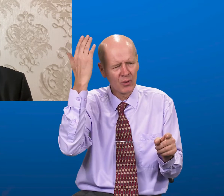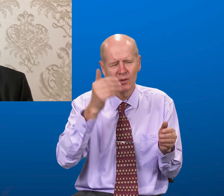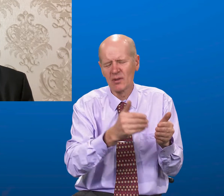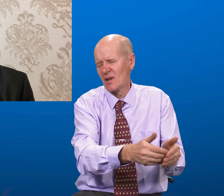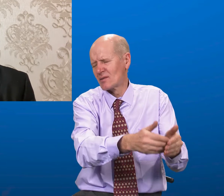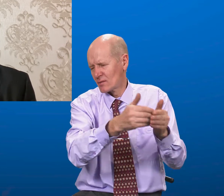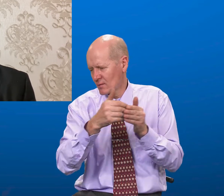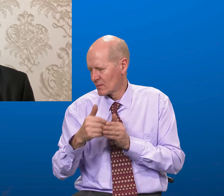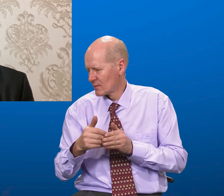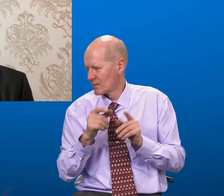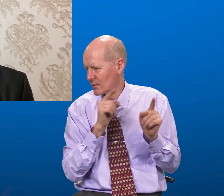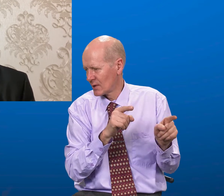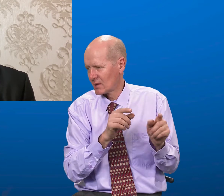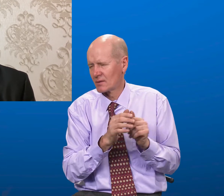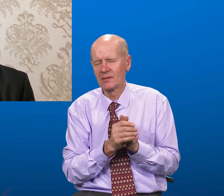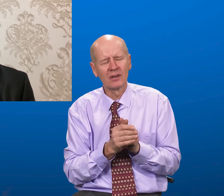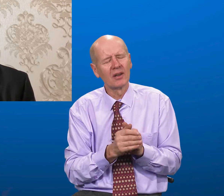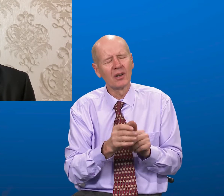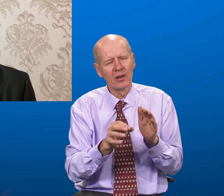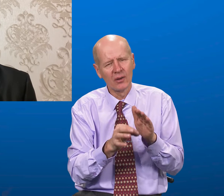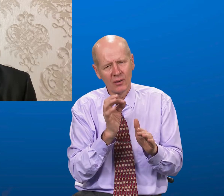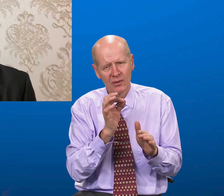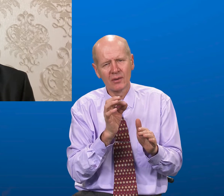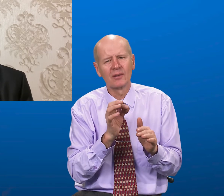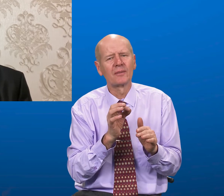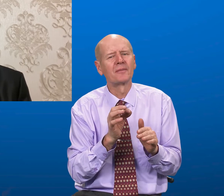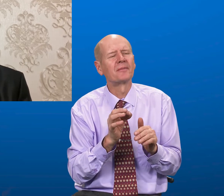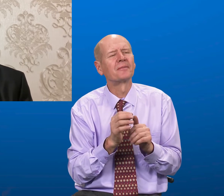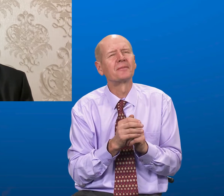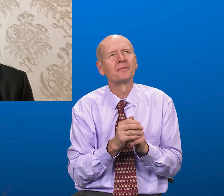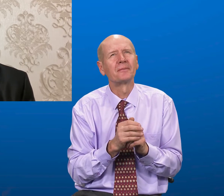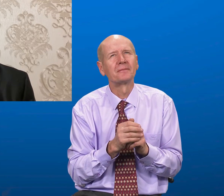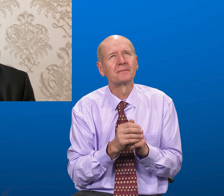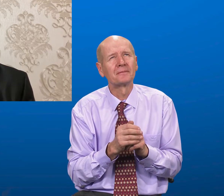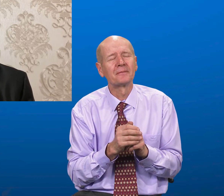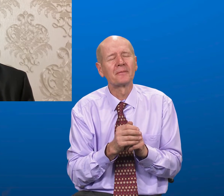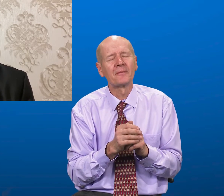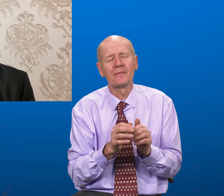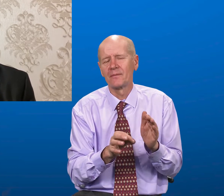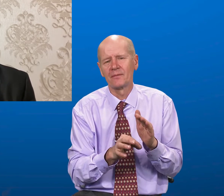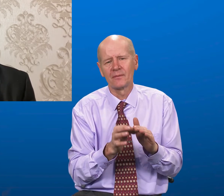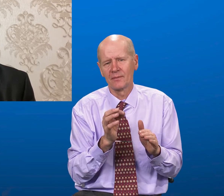вдруг ополчился на нашу собаку и начал